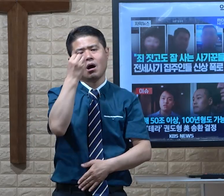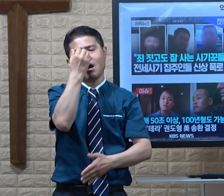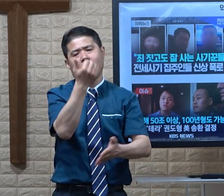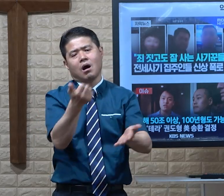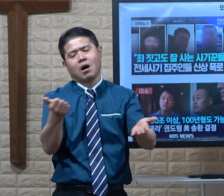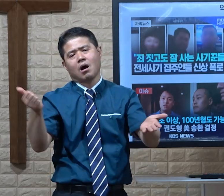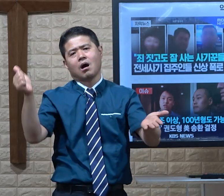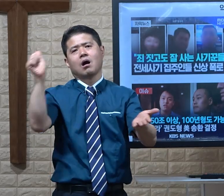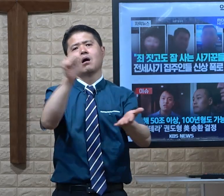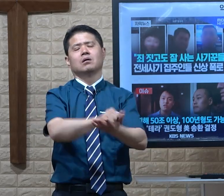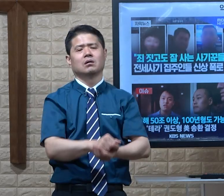발하는 것입니다.